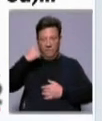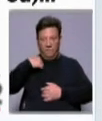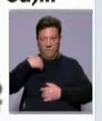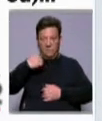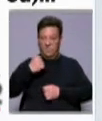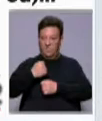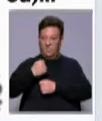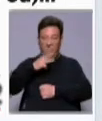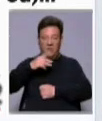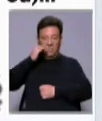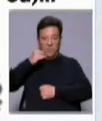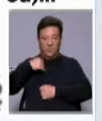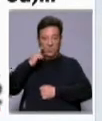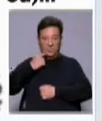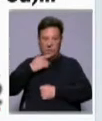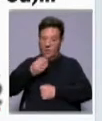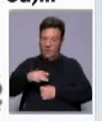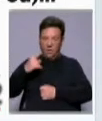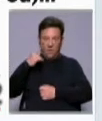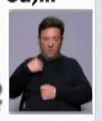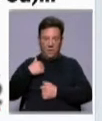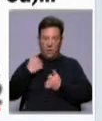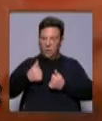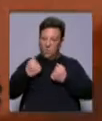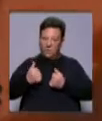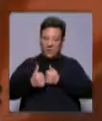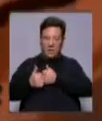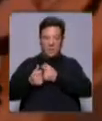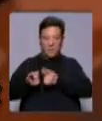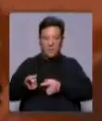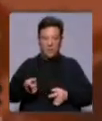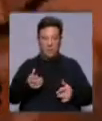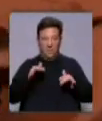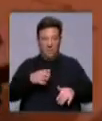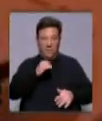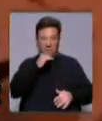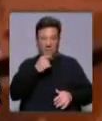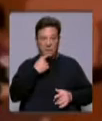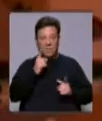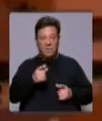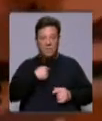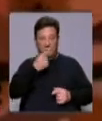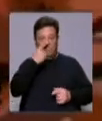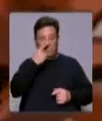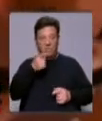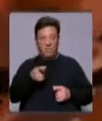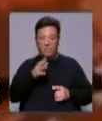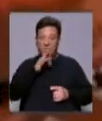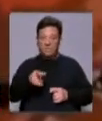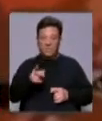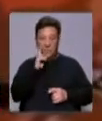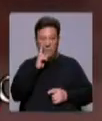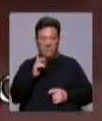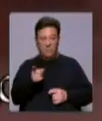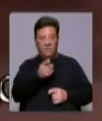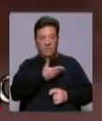surdos que têm crianças que ouvem e não conseguem acompanhar. Acaba muitas vezes, diz, por preferir que a filha assista